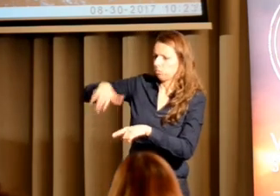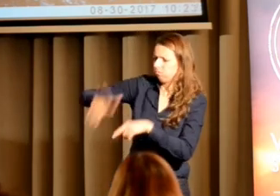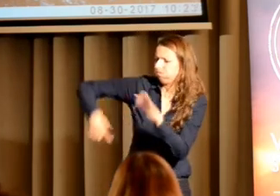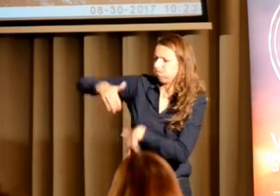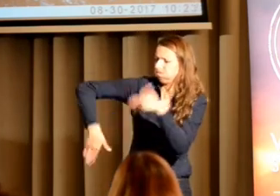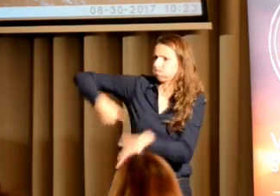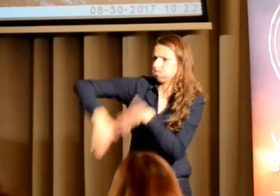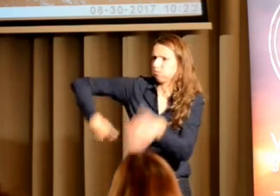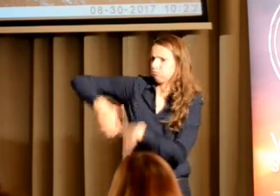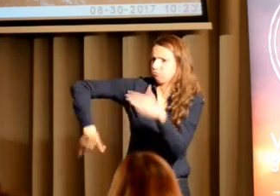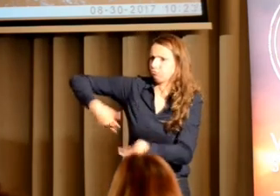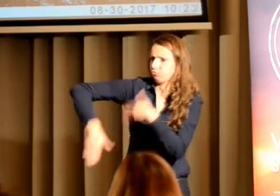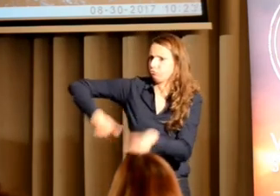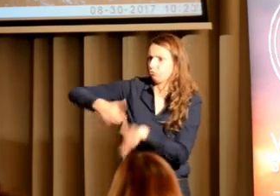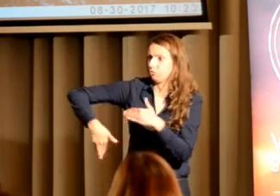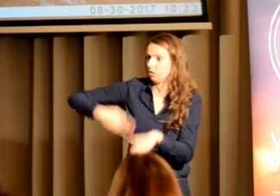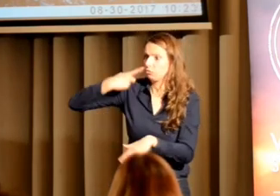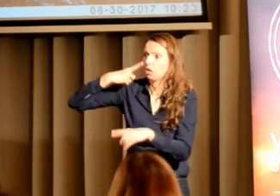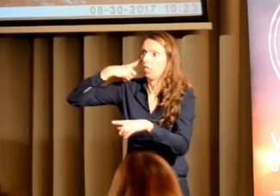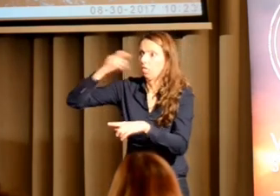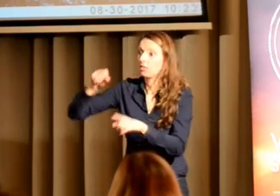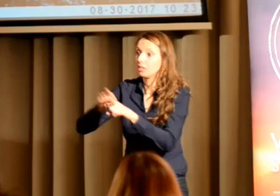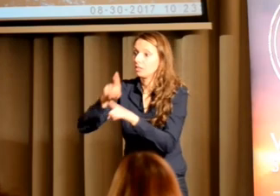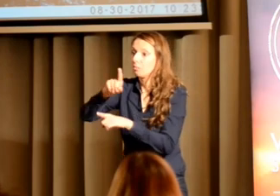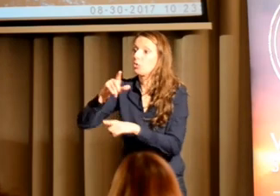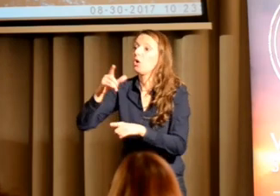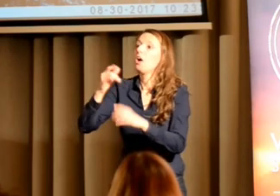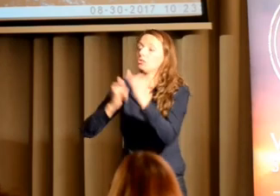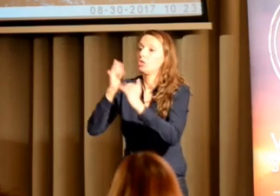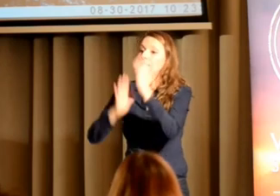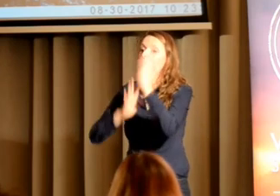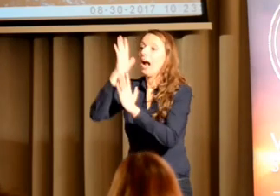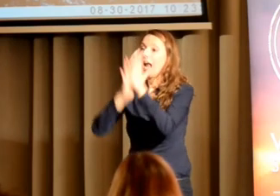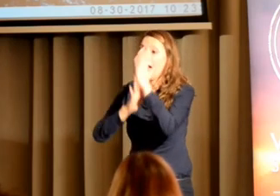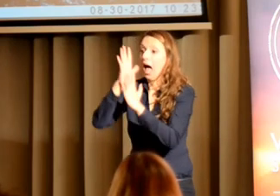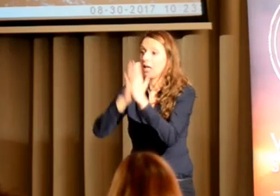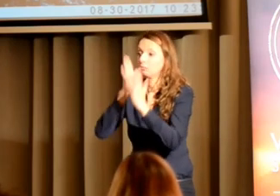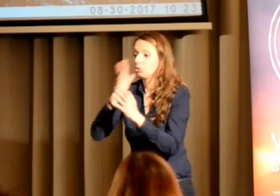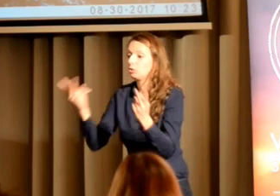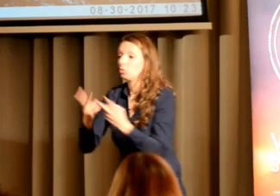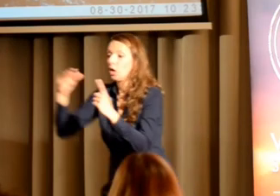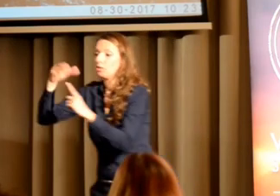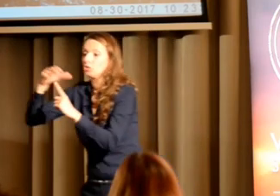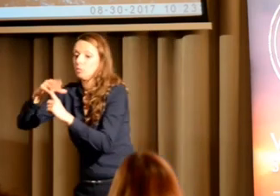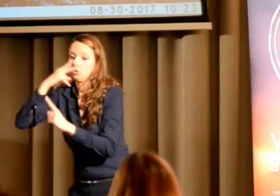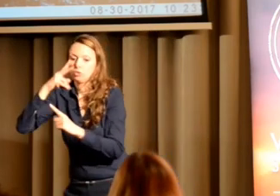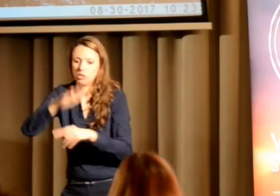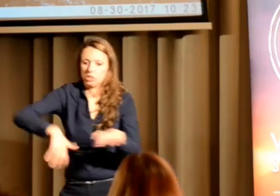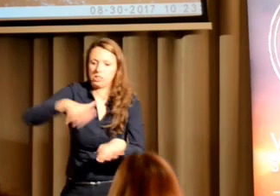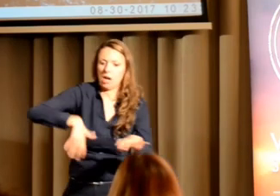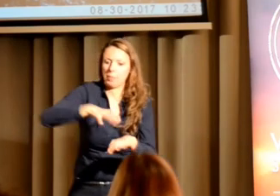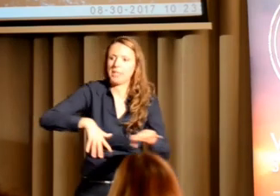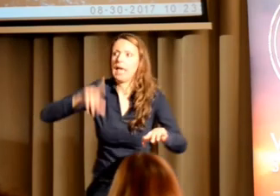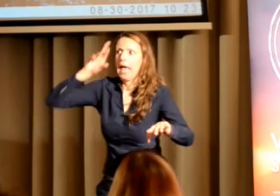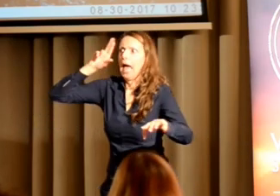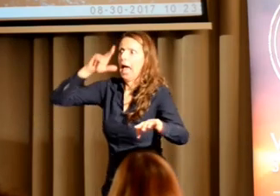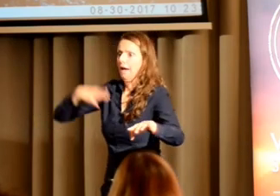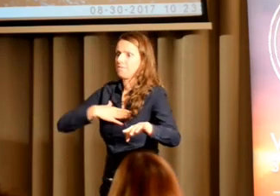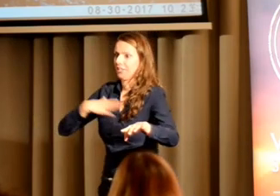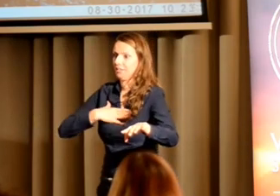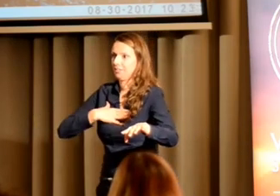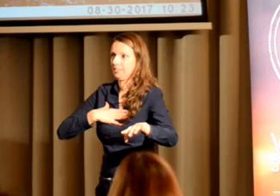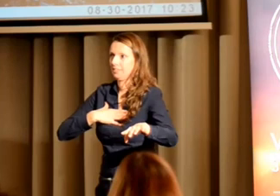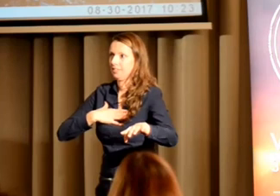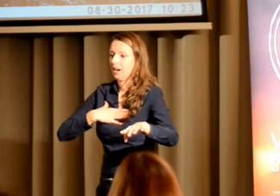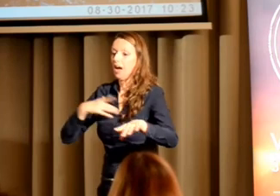bardzo intensywnie, na to też zwróćcie uwagę, jak pójdziecie do lasu na grzyby, czy coś nie jest podrapane. I obok stoi samica. I